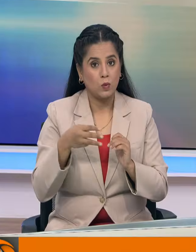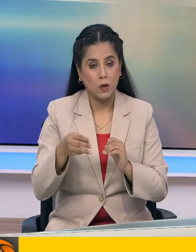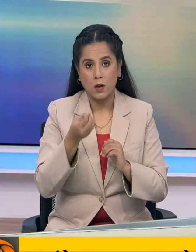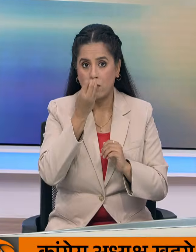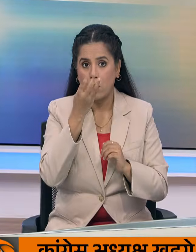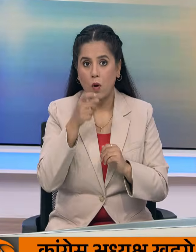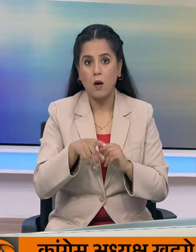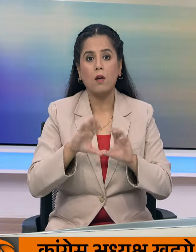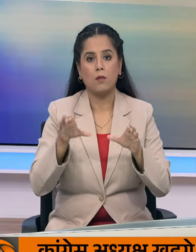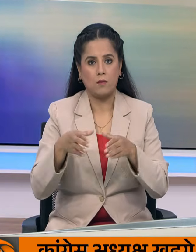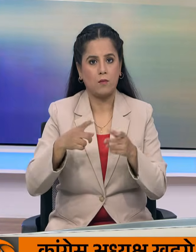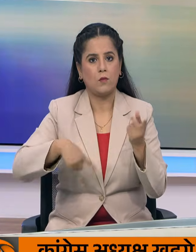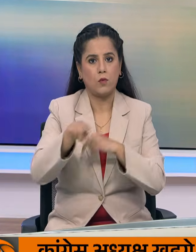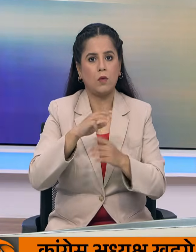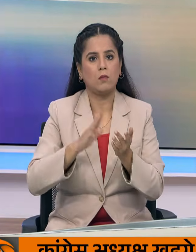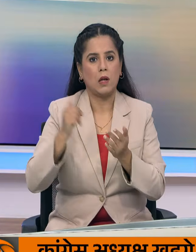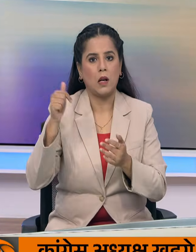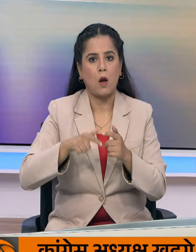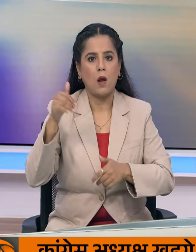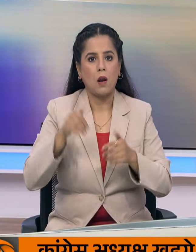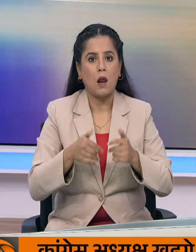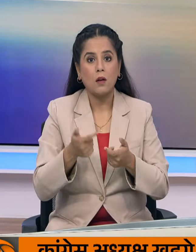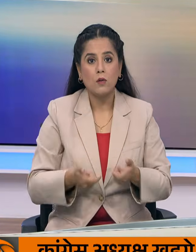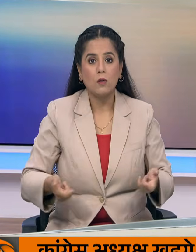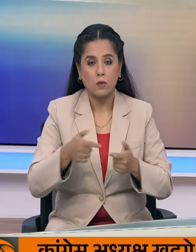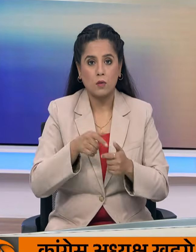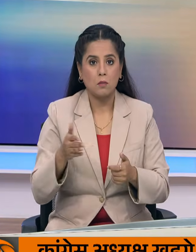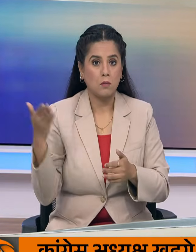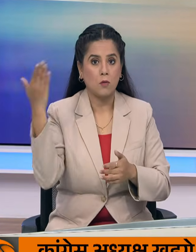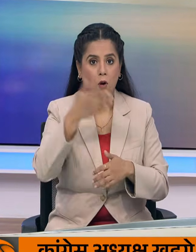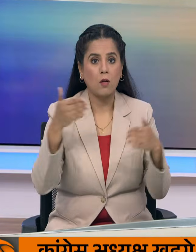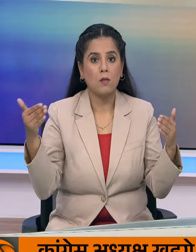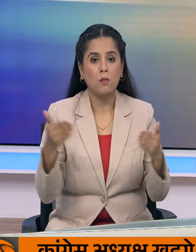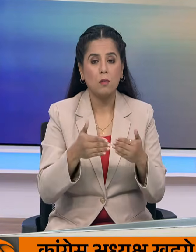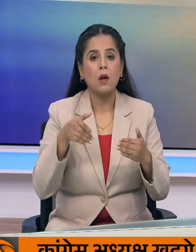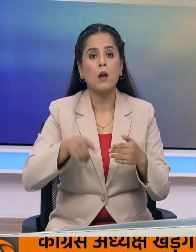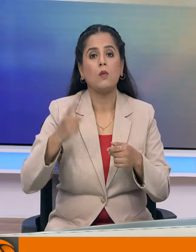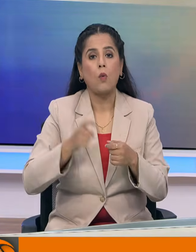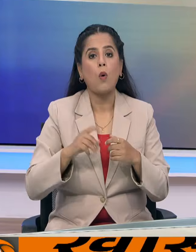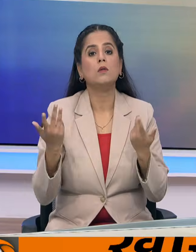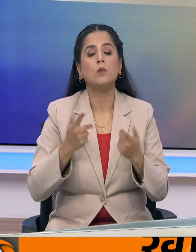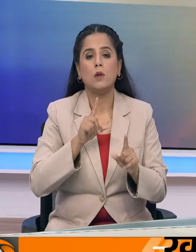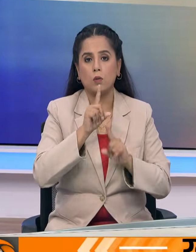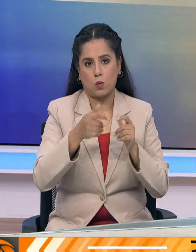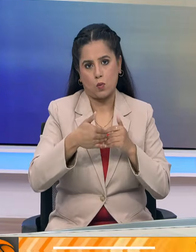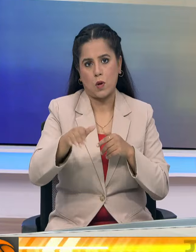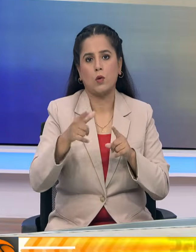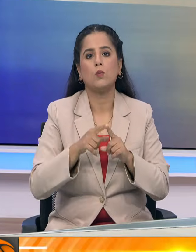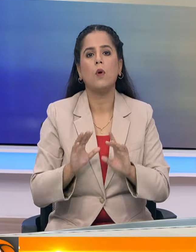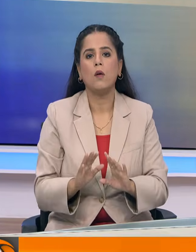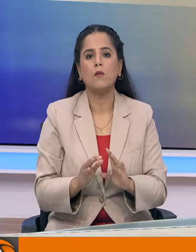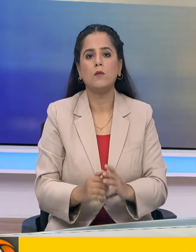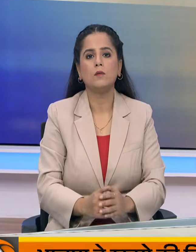का प्रतिनिधिमंडल आज निर्वाचन आयोग से मिलकर इस मुद्दे को उठाएगा।